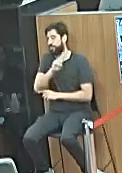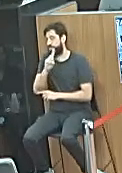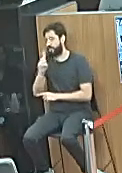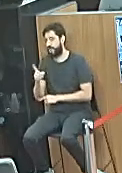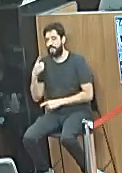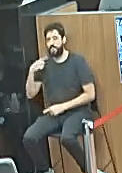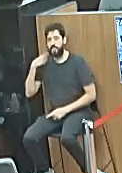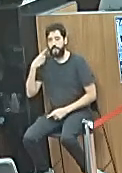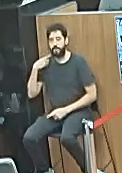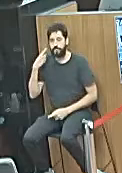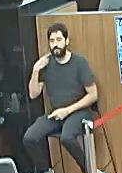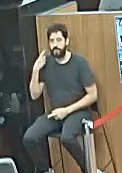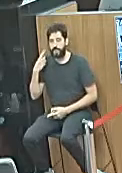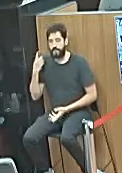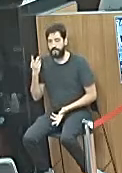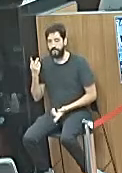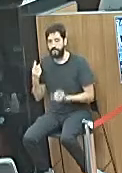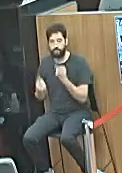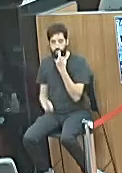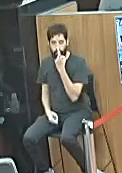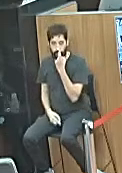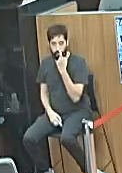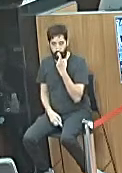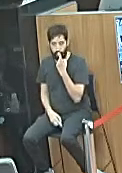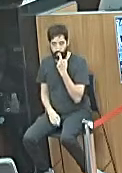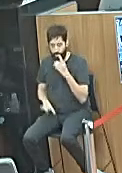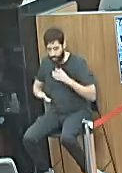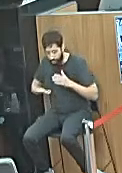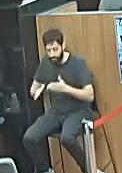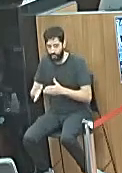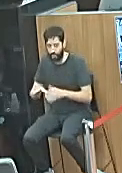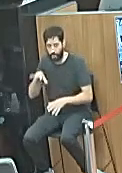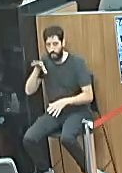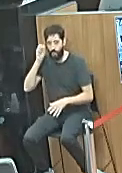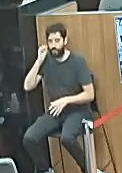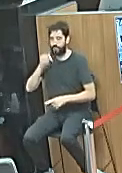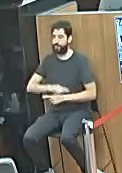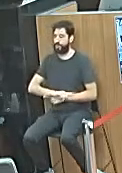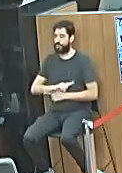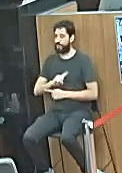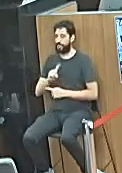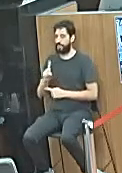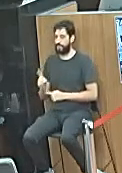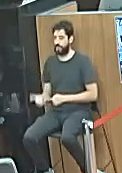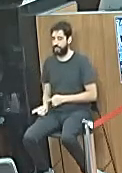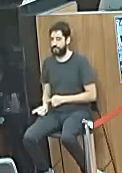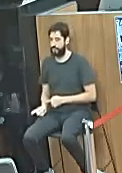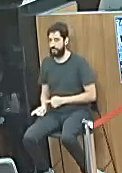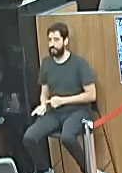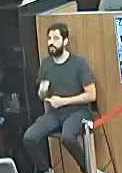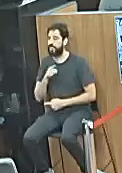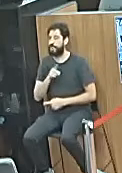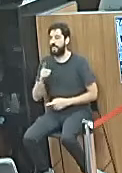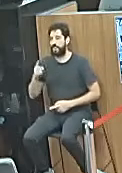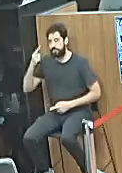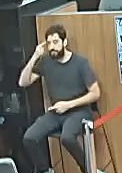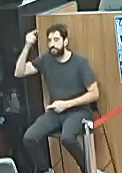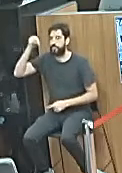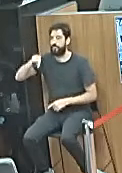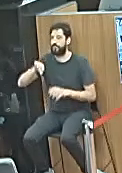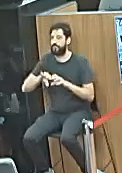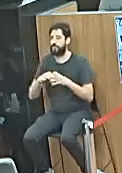deputado o único dedicado nos ouvir o dia todo e mentor desse dessa comissão